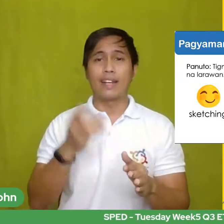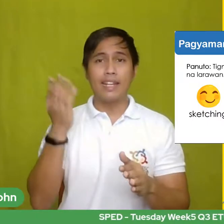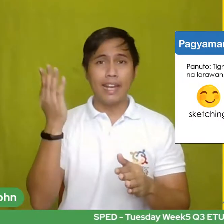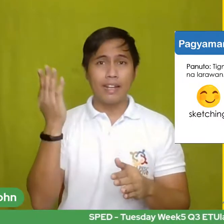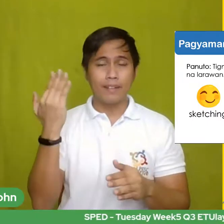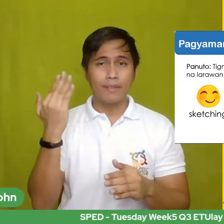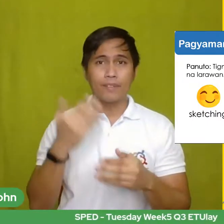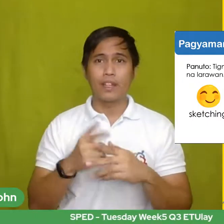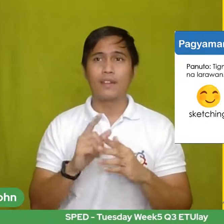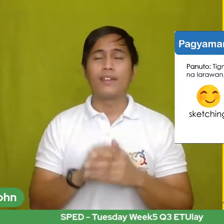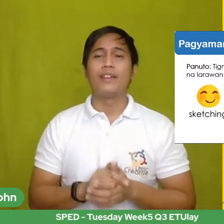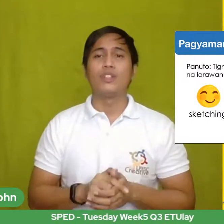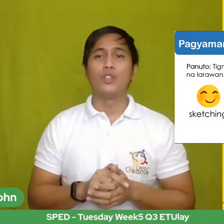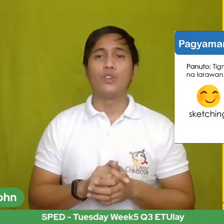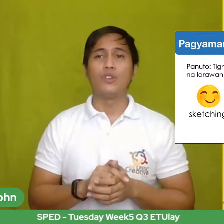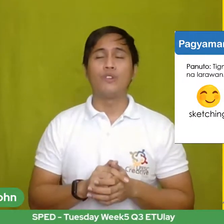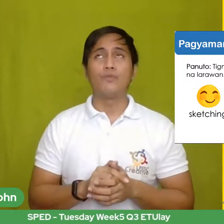kanina, yung